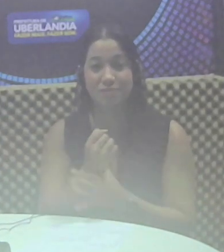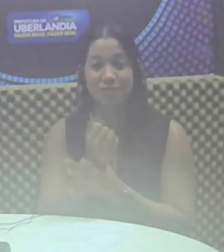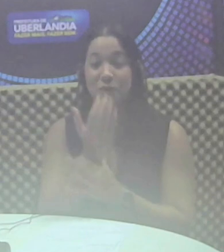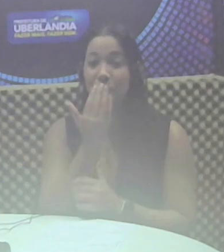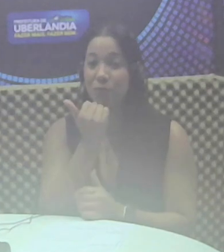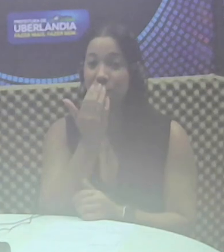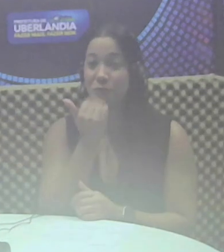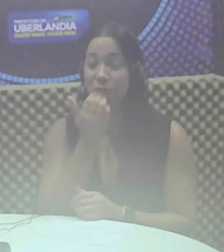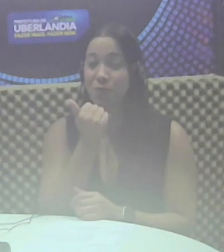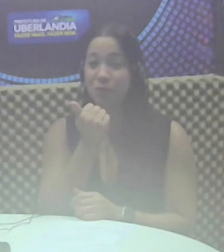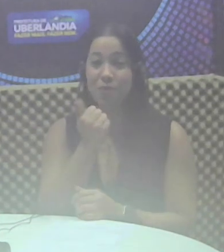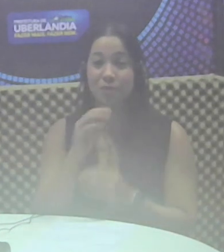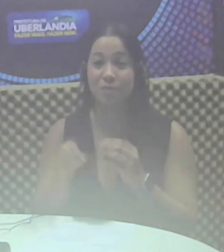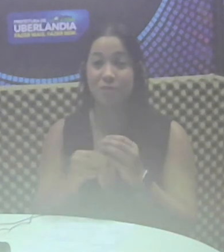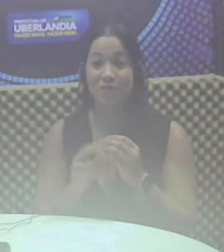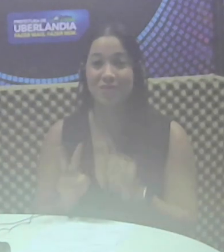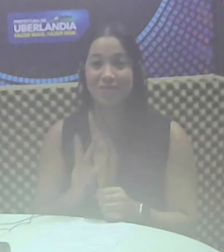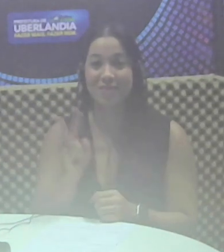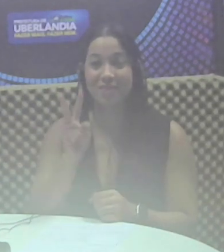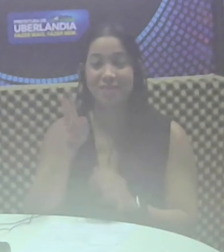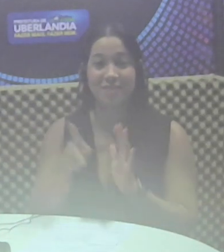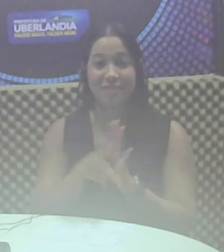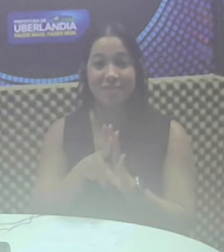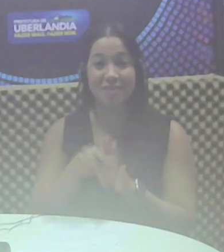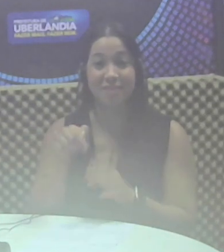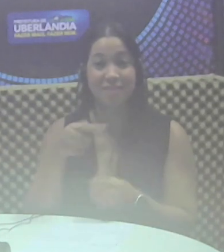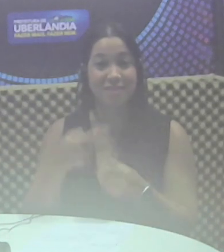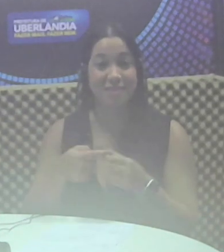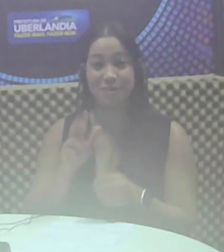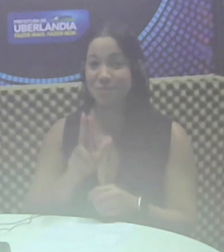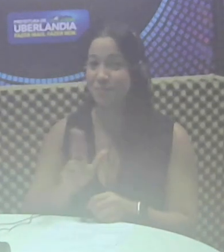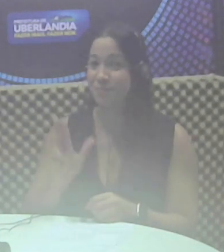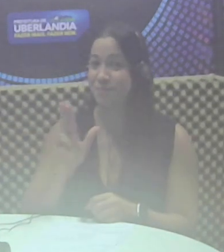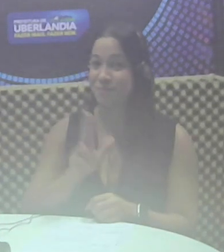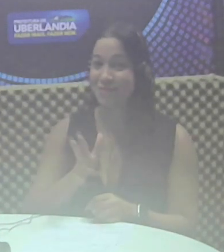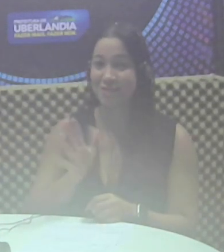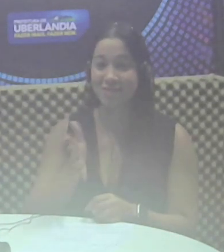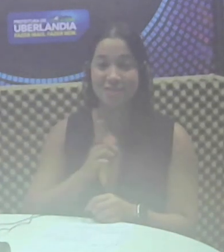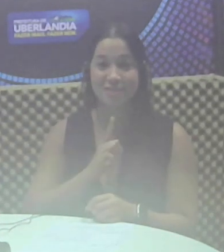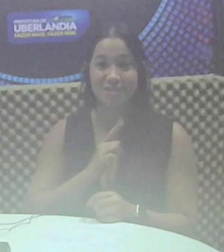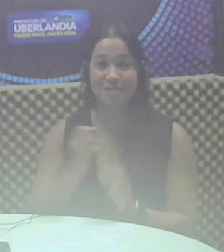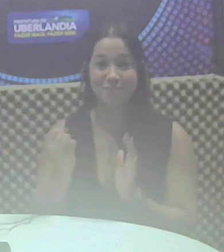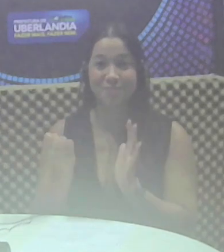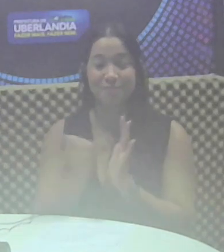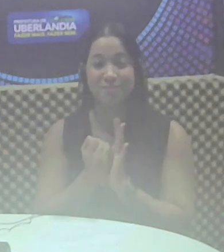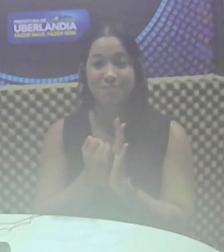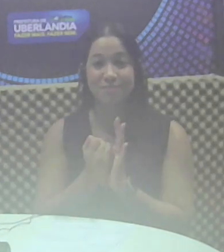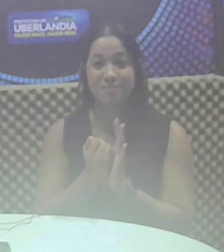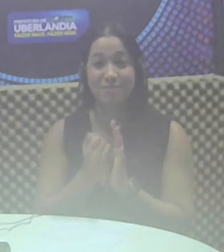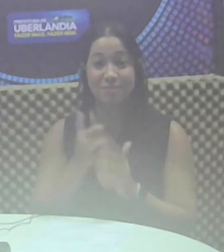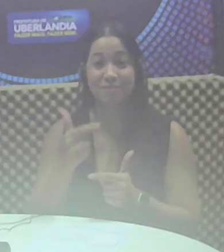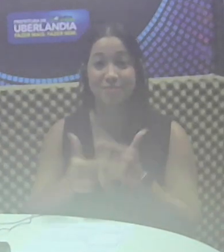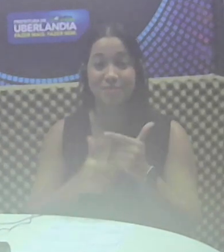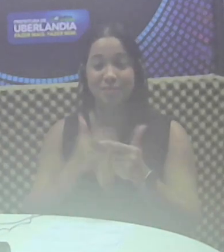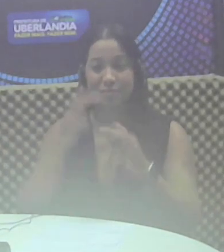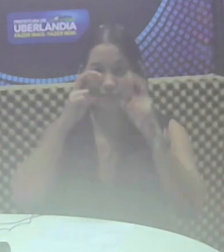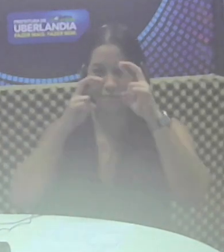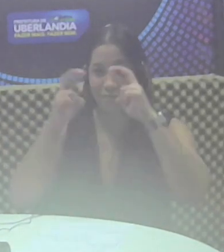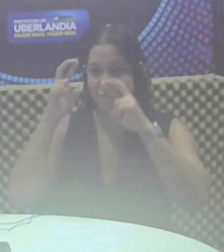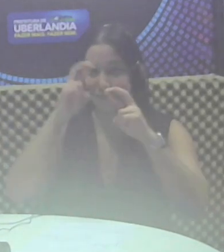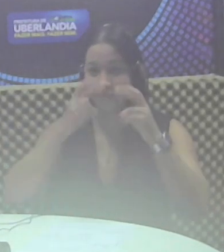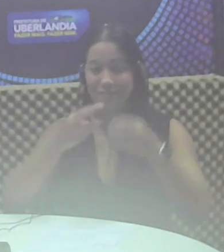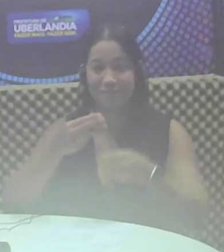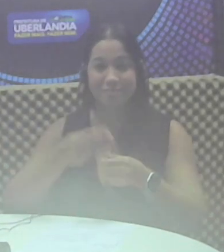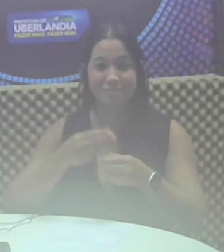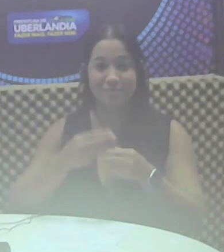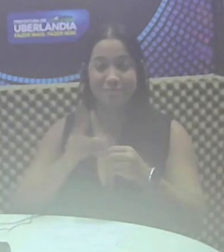alimentar e agrega valor aos itens produzidos na cidade e que já possuem registro junto ao Serviço de Inspeção